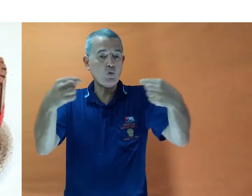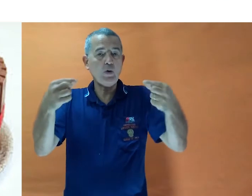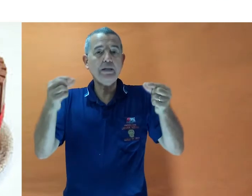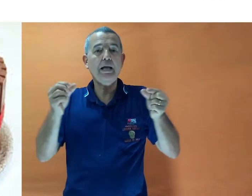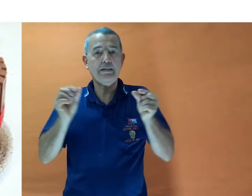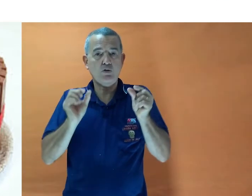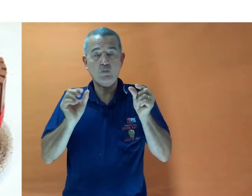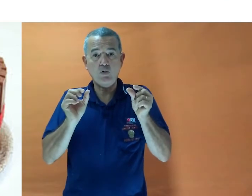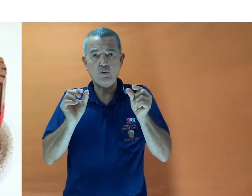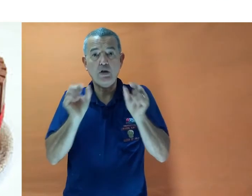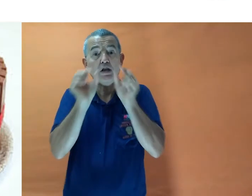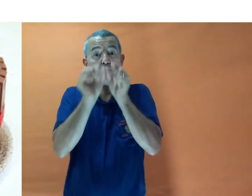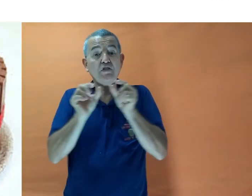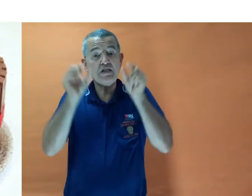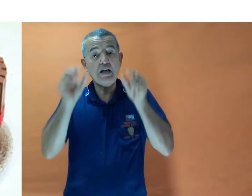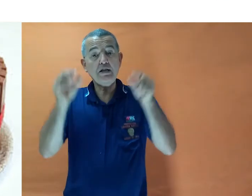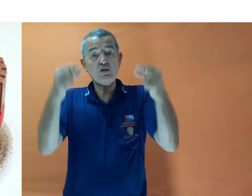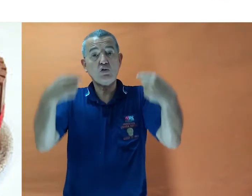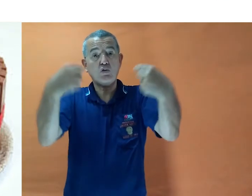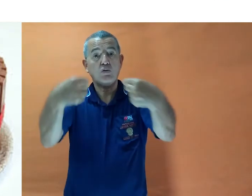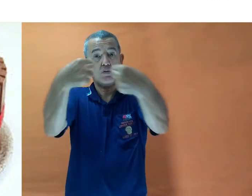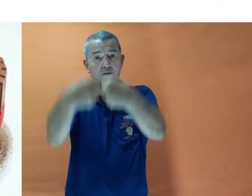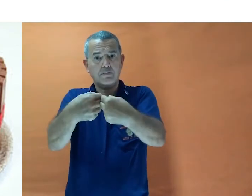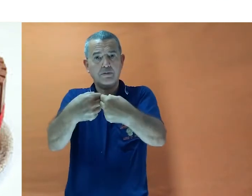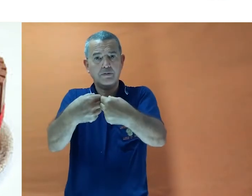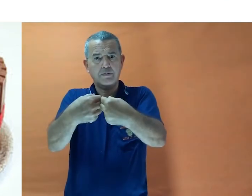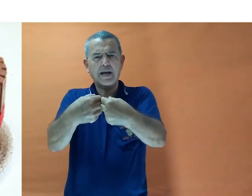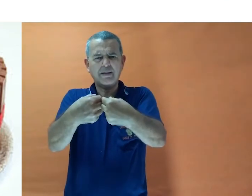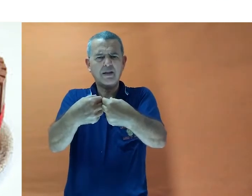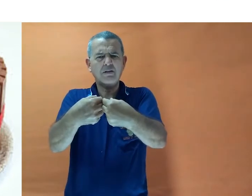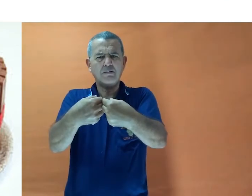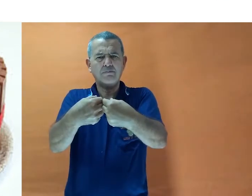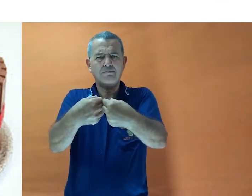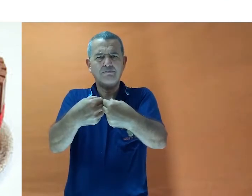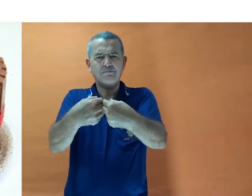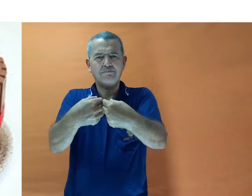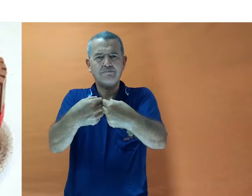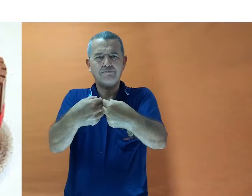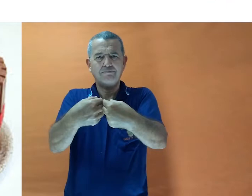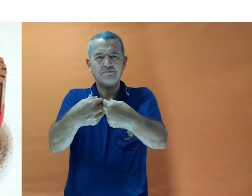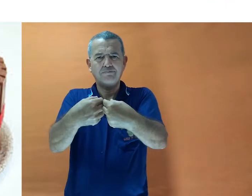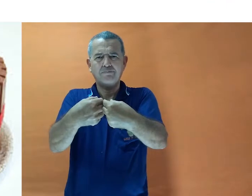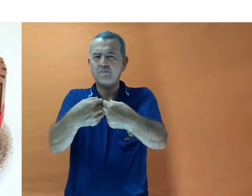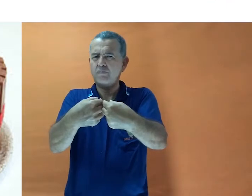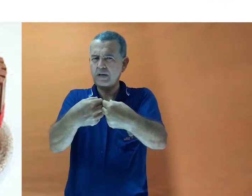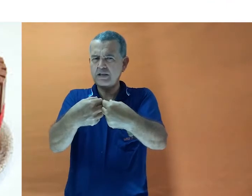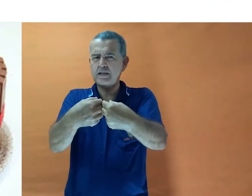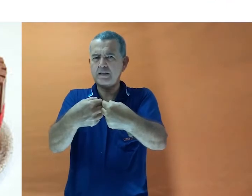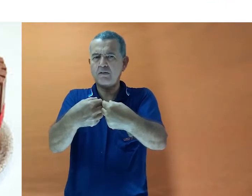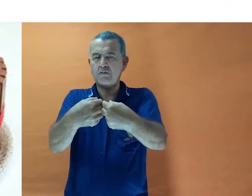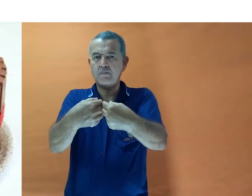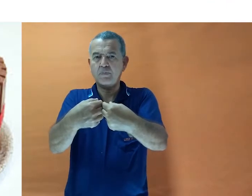cada estrutura dessa do bolo? Se eu fizer isso, atende?